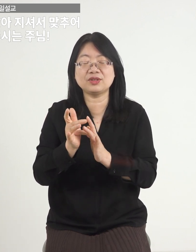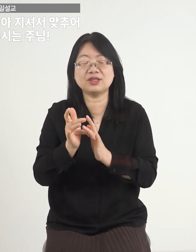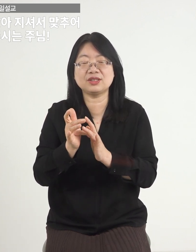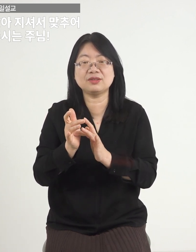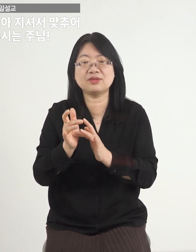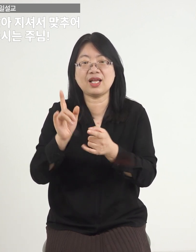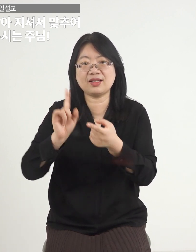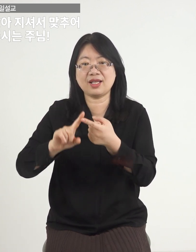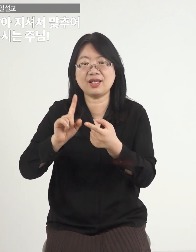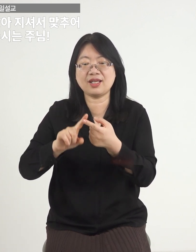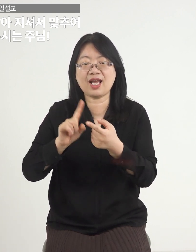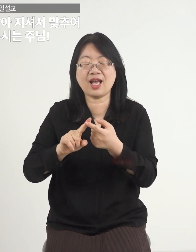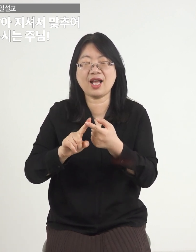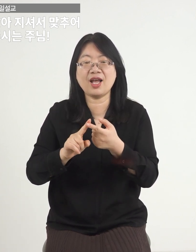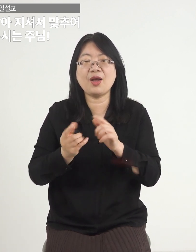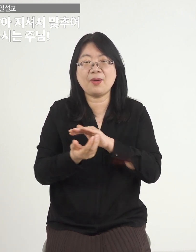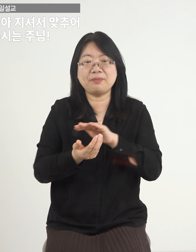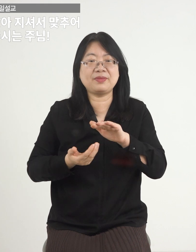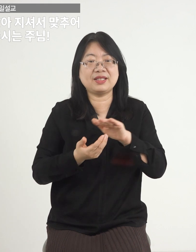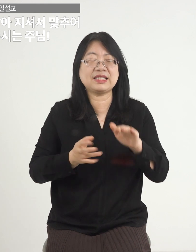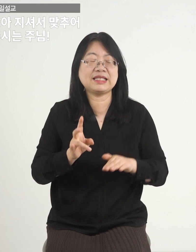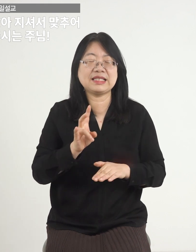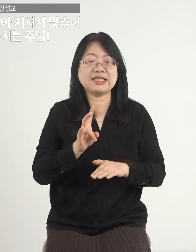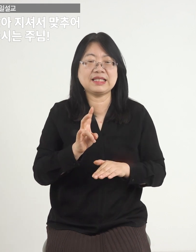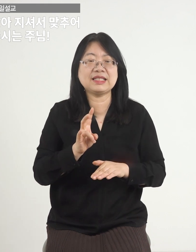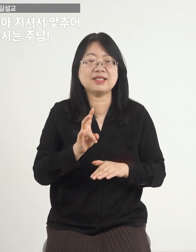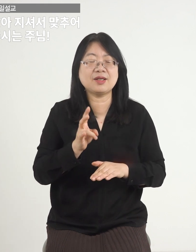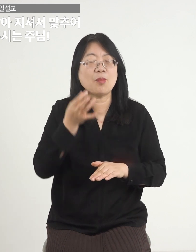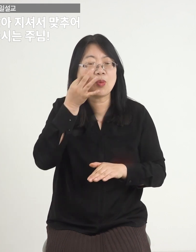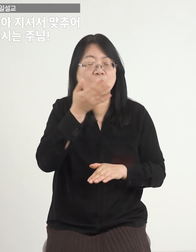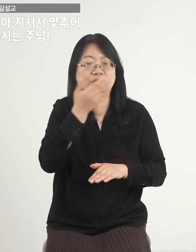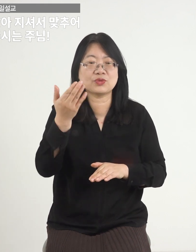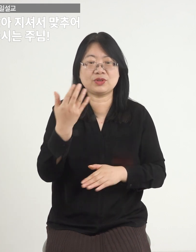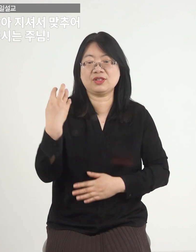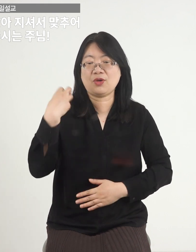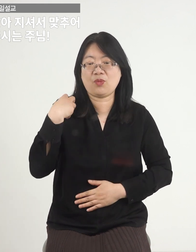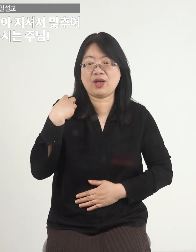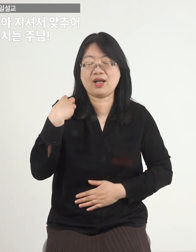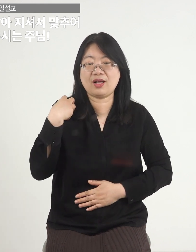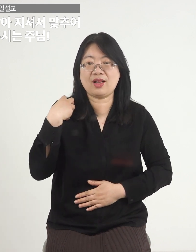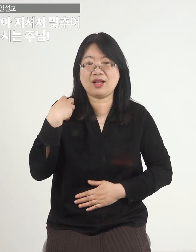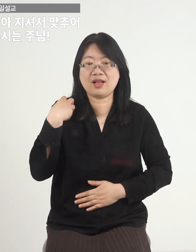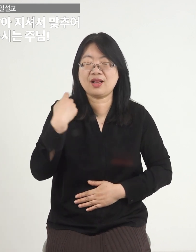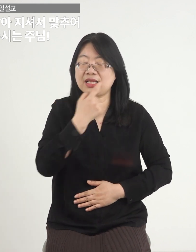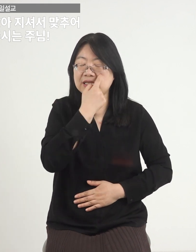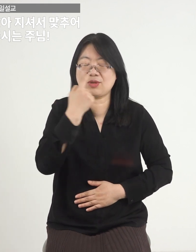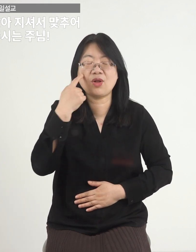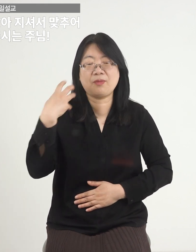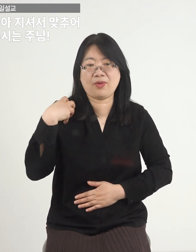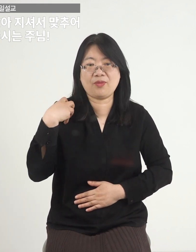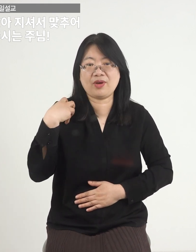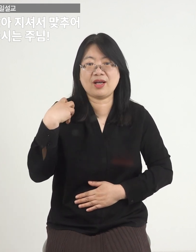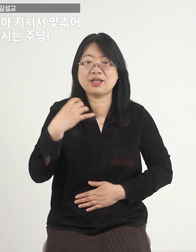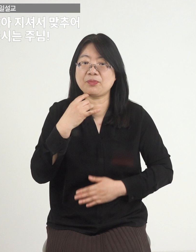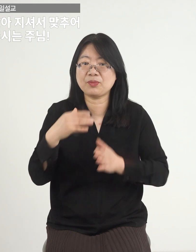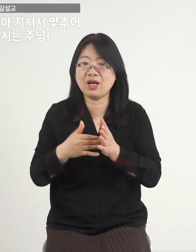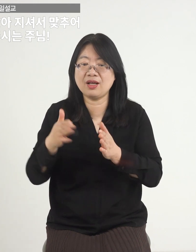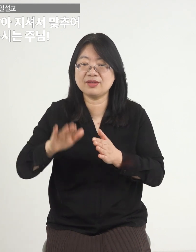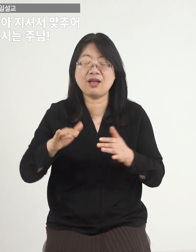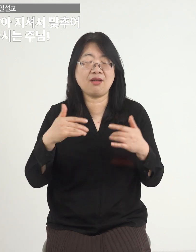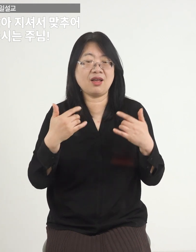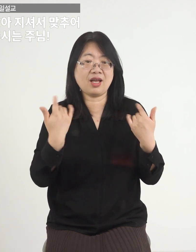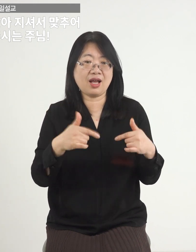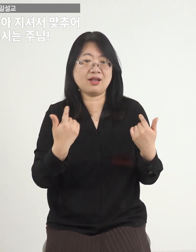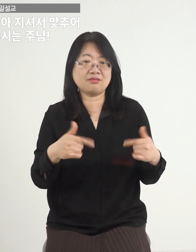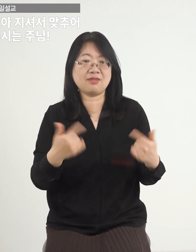예수 그리스도에 대한 예표적 역할이었어요. 그런데 그 예표들은